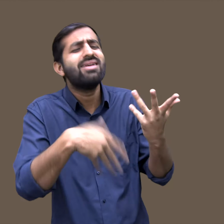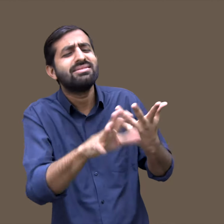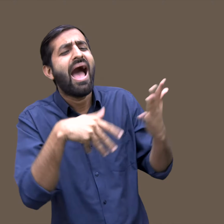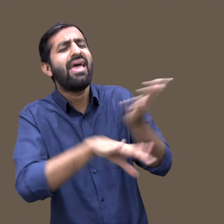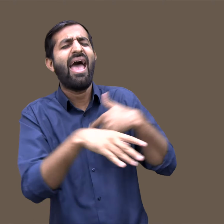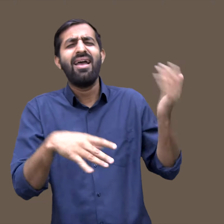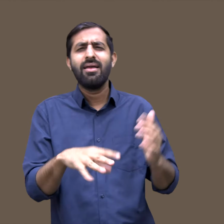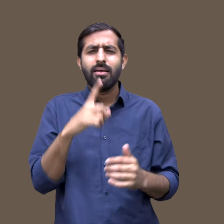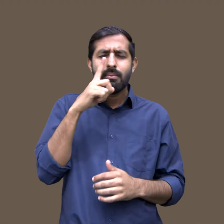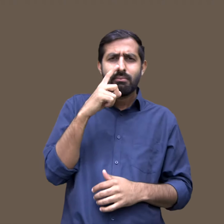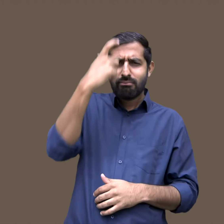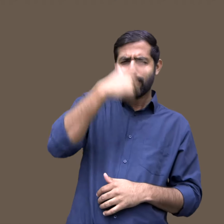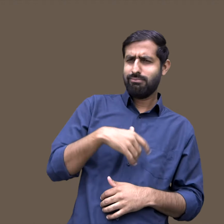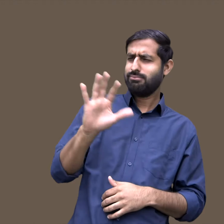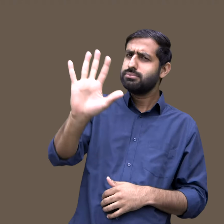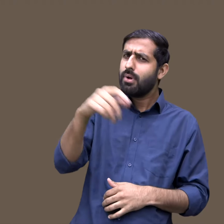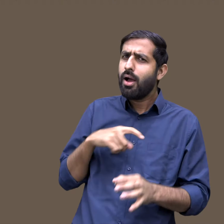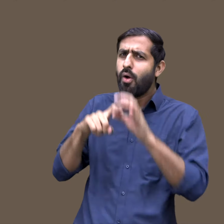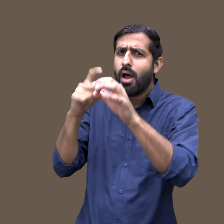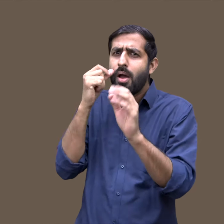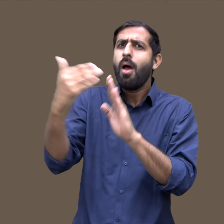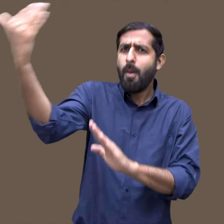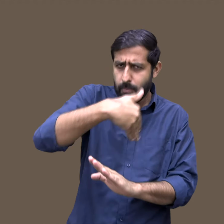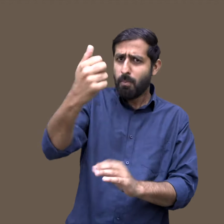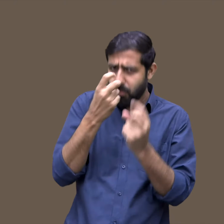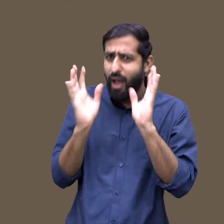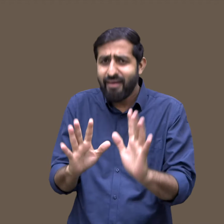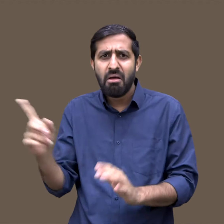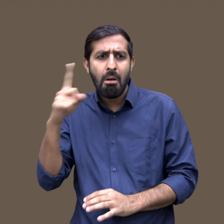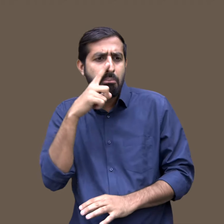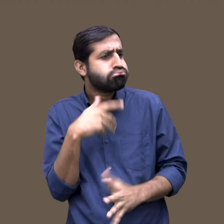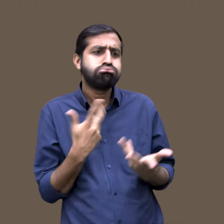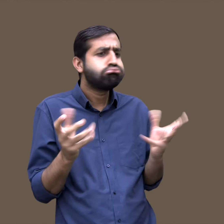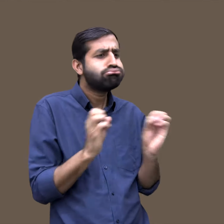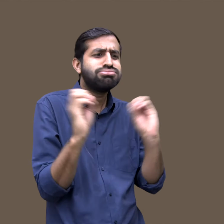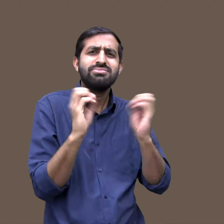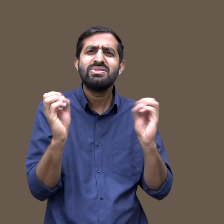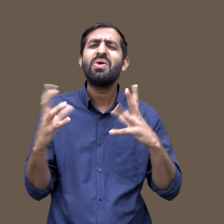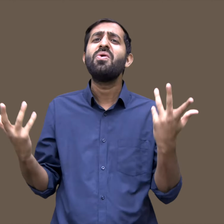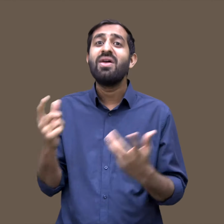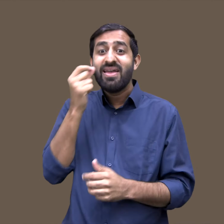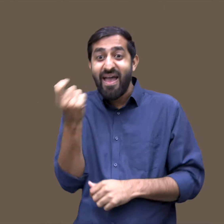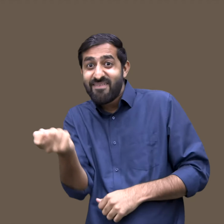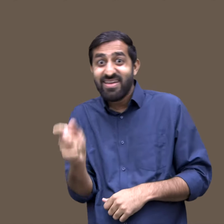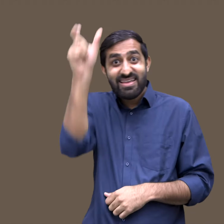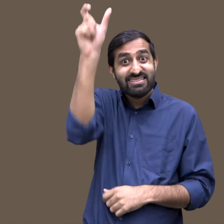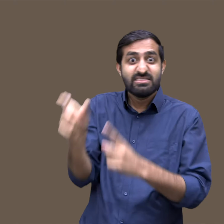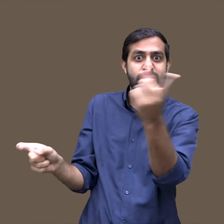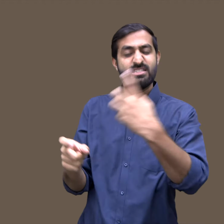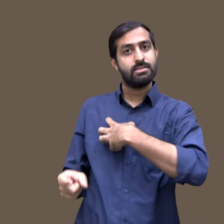कारण पूछने लगी। दुलारी उनसे पूछ रही थी, तुम ही बताओ, टुन्नू कभी यहाँ आता है? सबने कहा कि नहीं आता है। दुलारी ने बताया कि